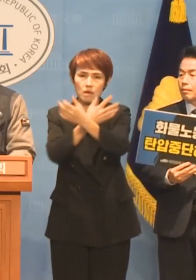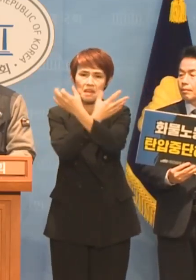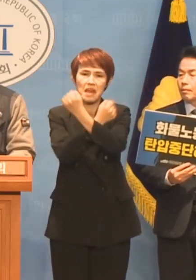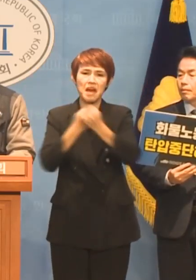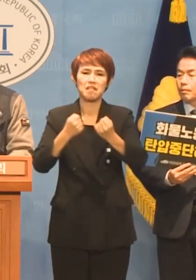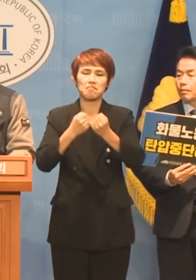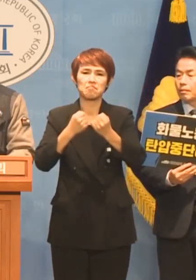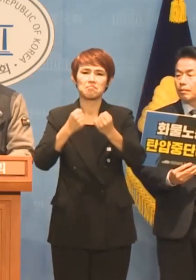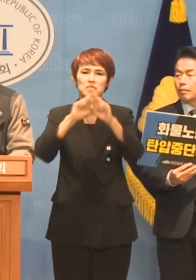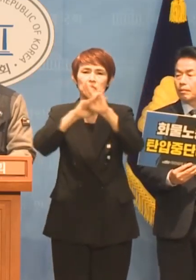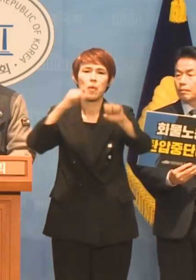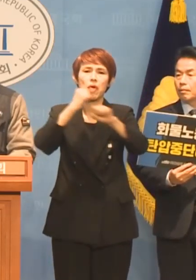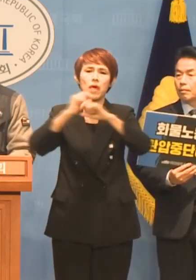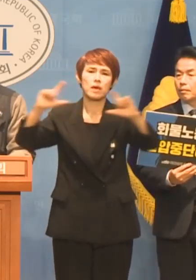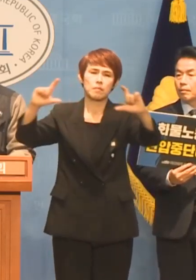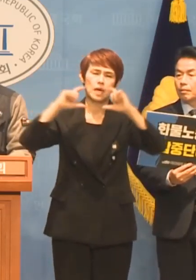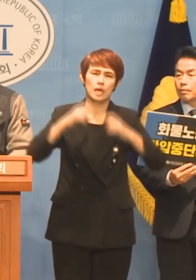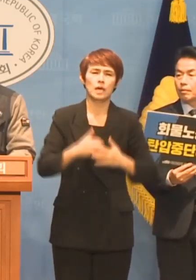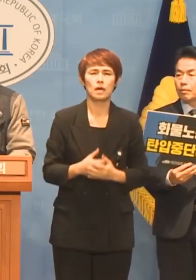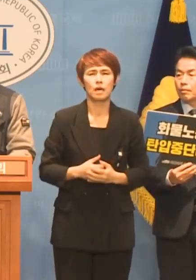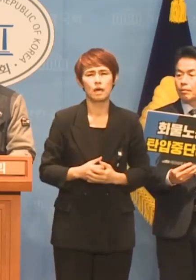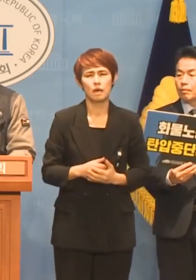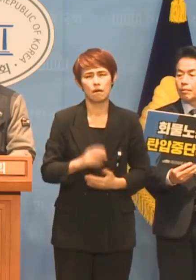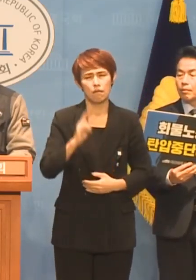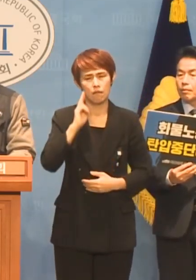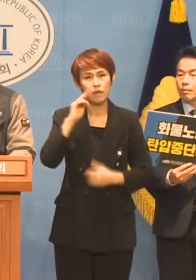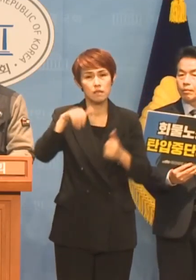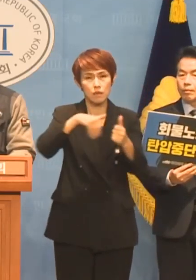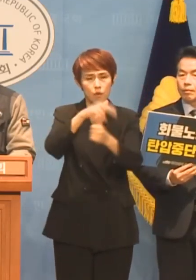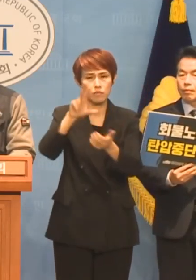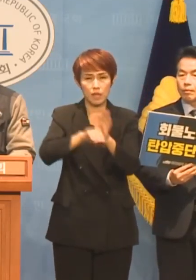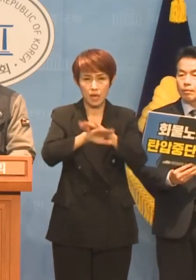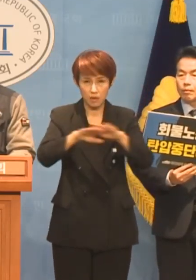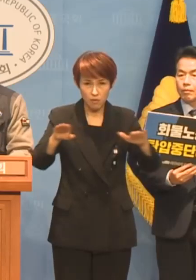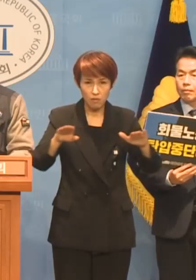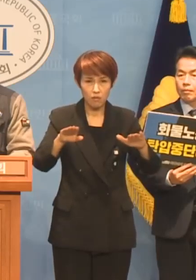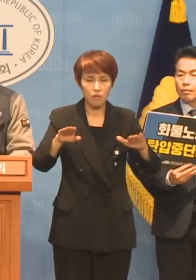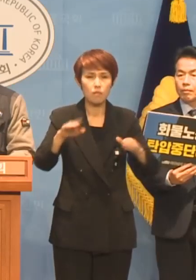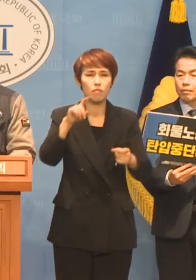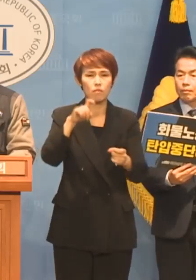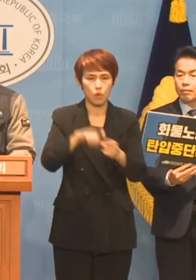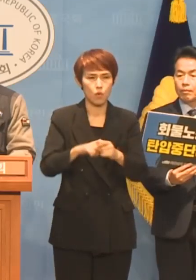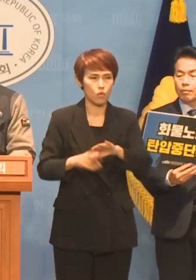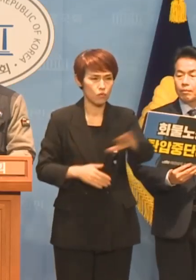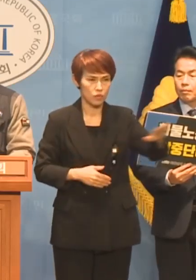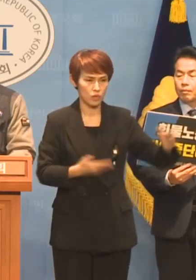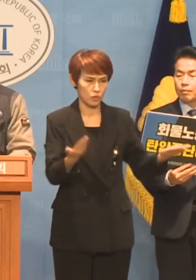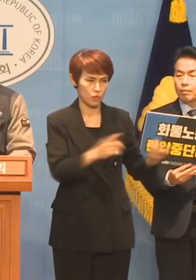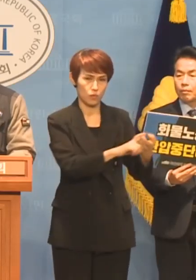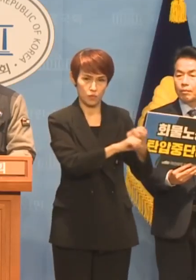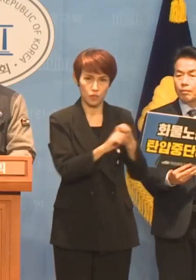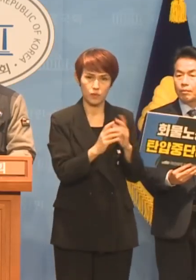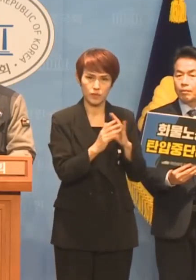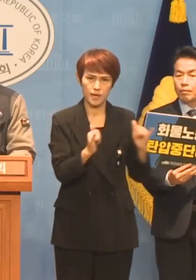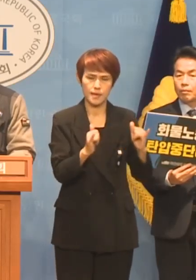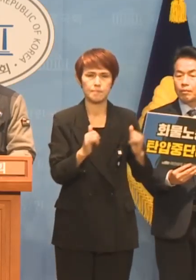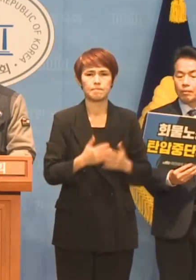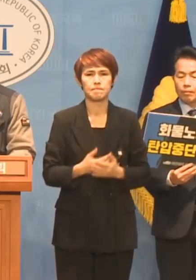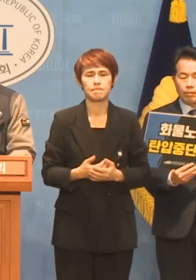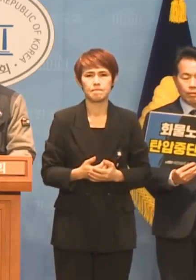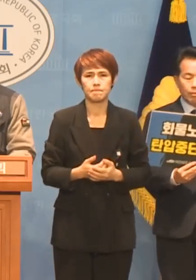꺼내들었습니다. 이런 악의 순환고리를 끊어내고 서브원분의 조합원들이 정당한 대우를 받고 노예계약서가